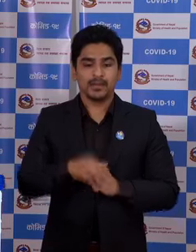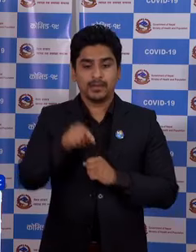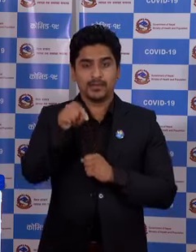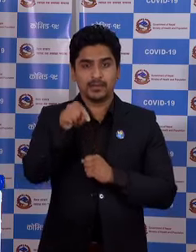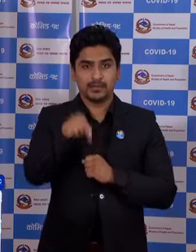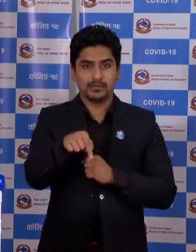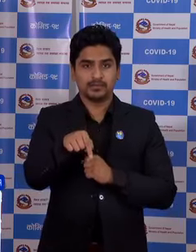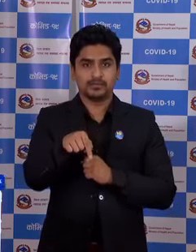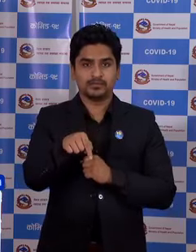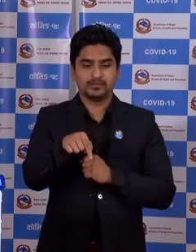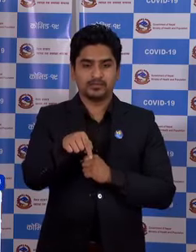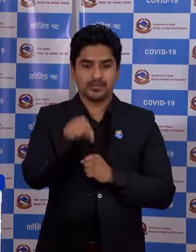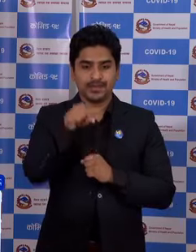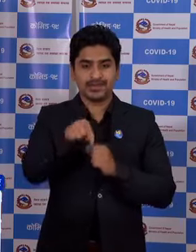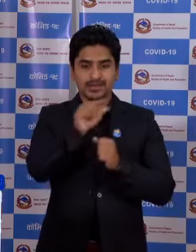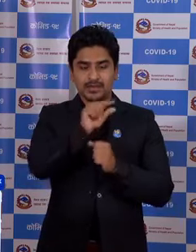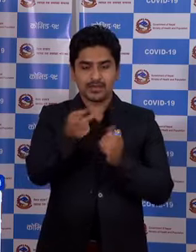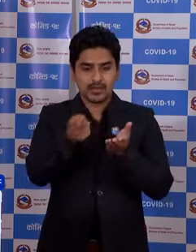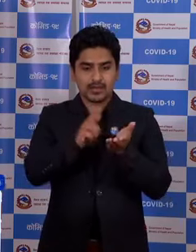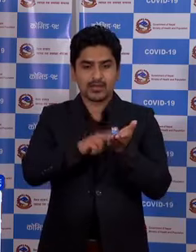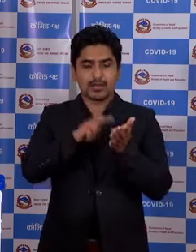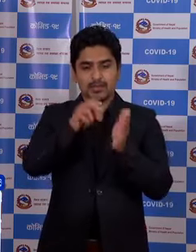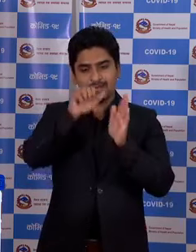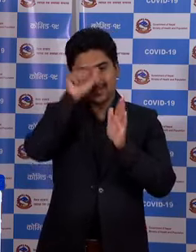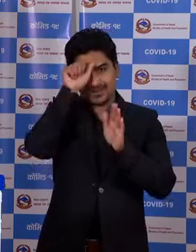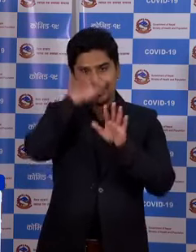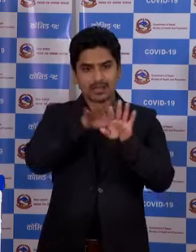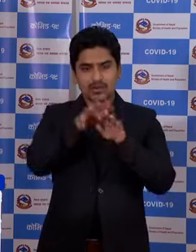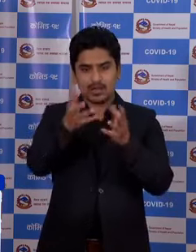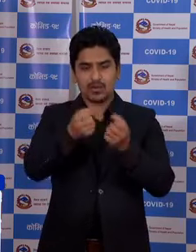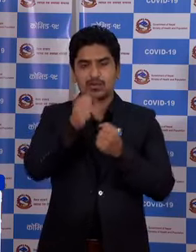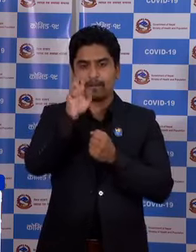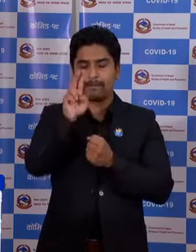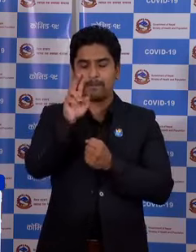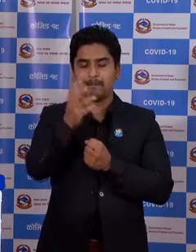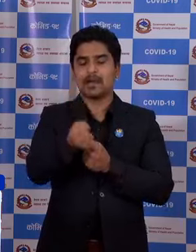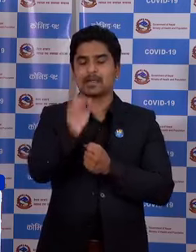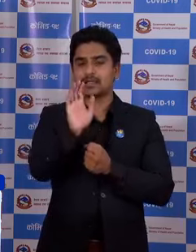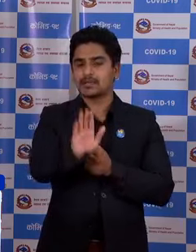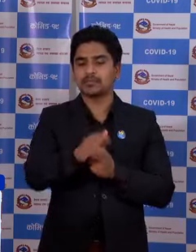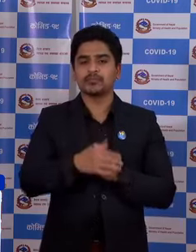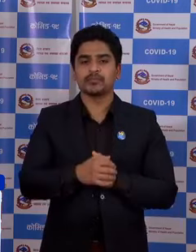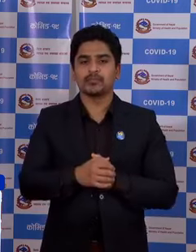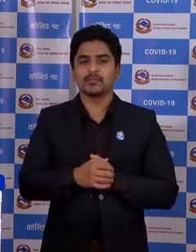यो यसबारे थप विवरणहरू आउन बाँकी छ।